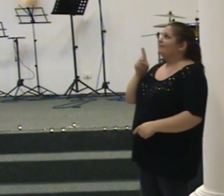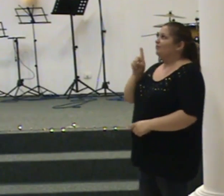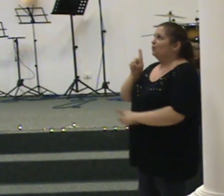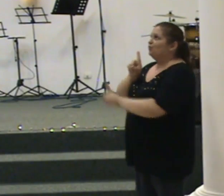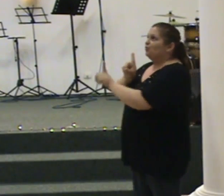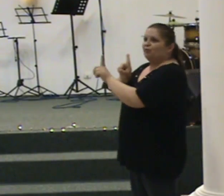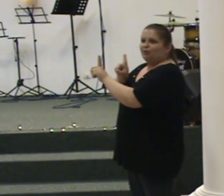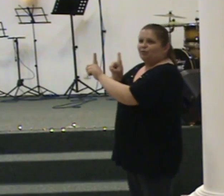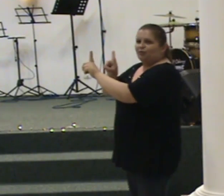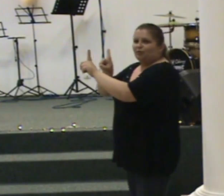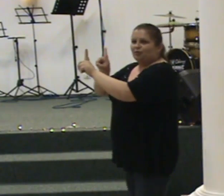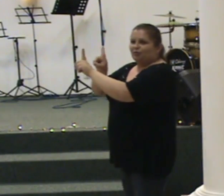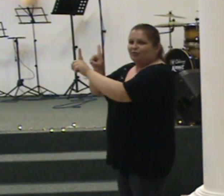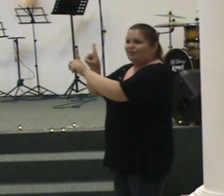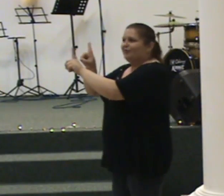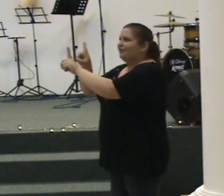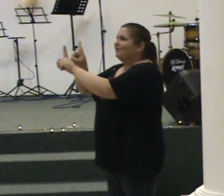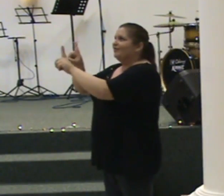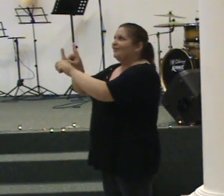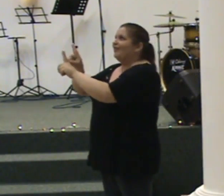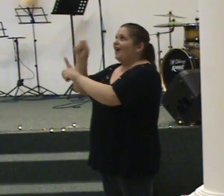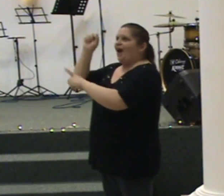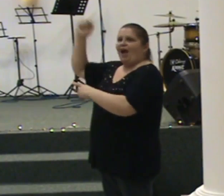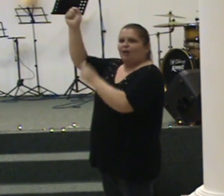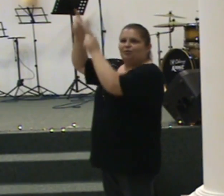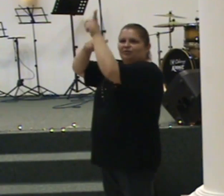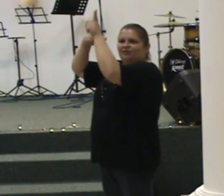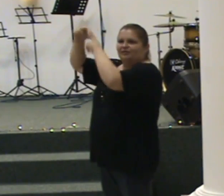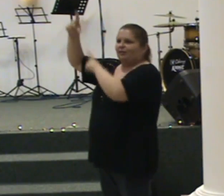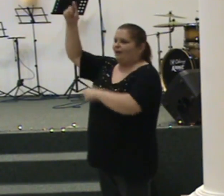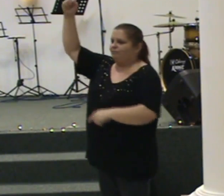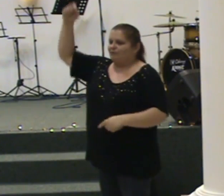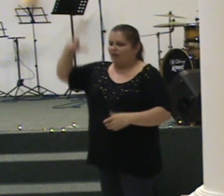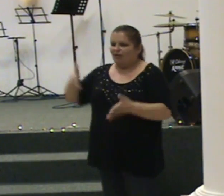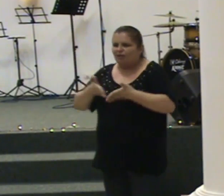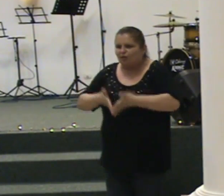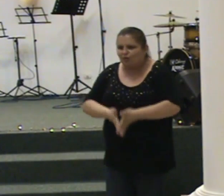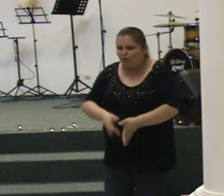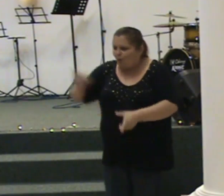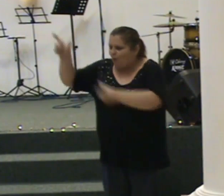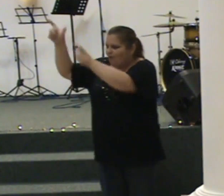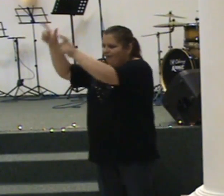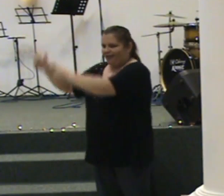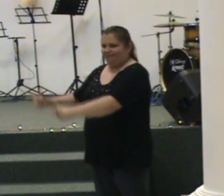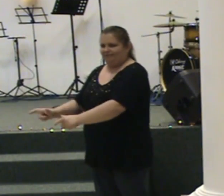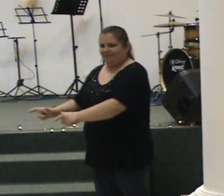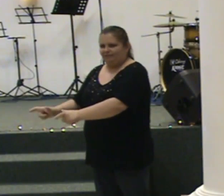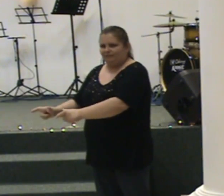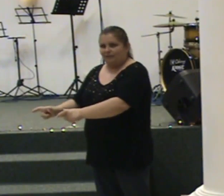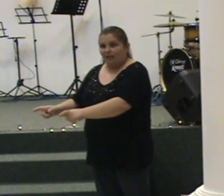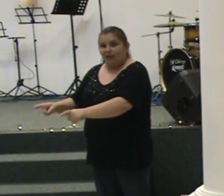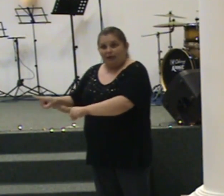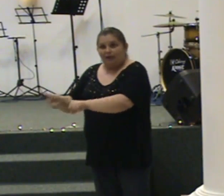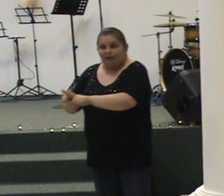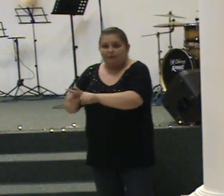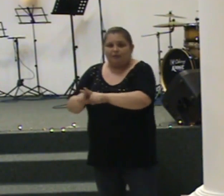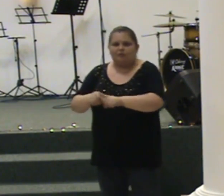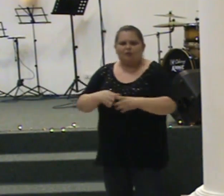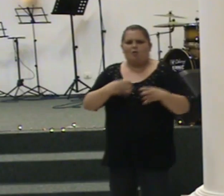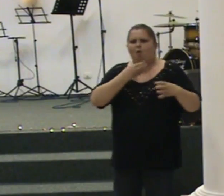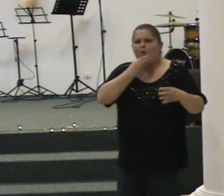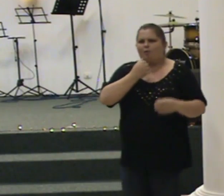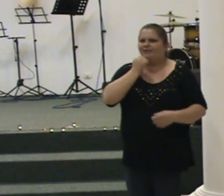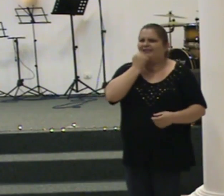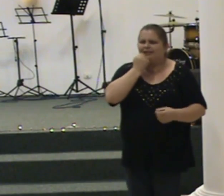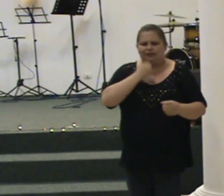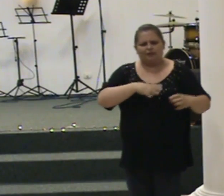A palavra diz também que quando Jesus nasceu, havia cientistas, magos, né? Alguns